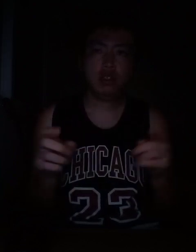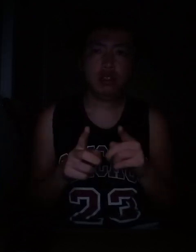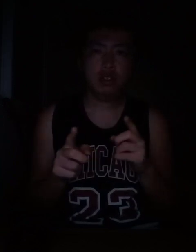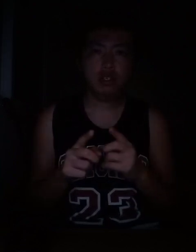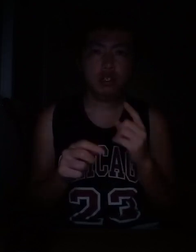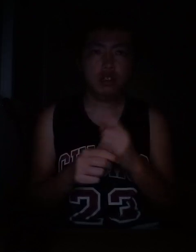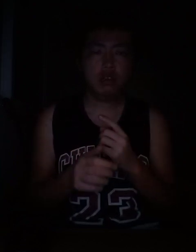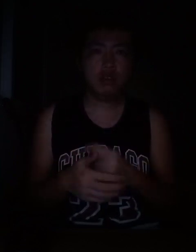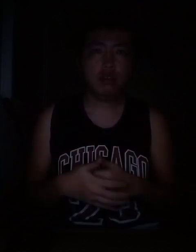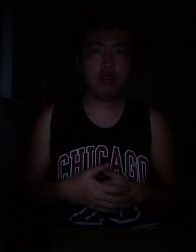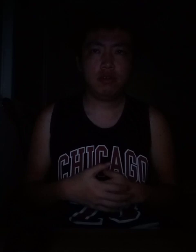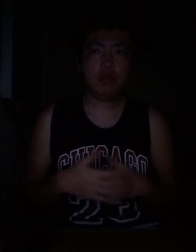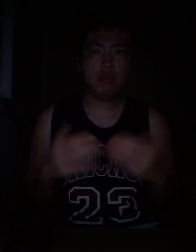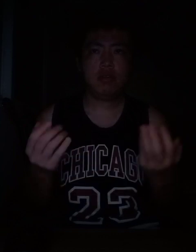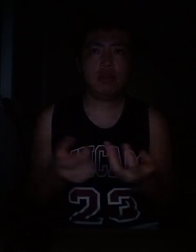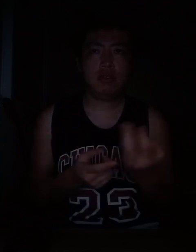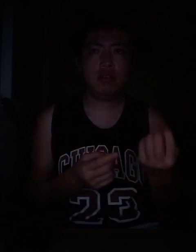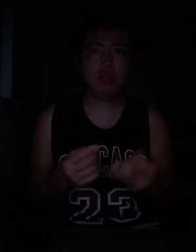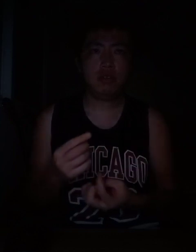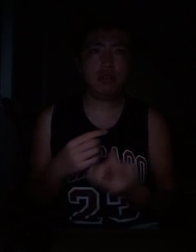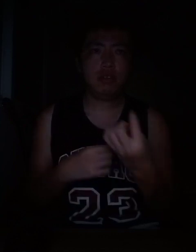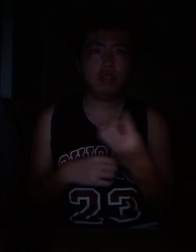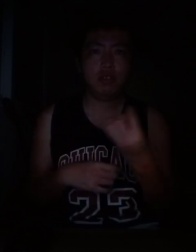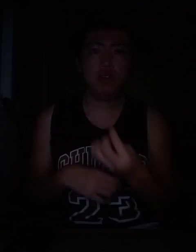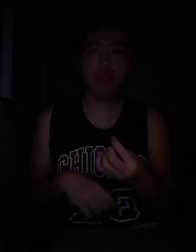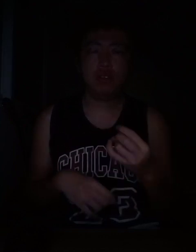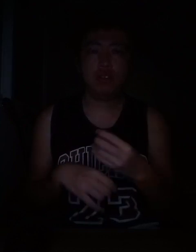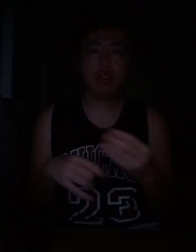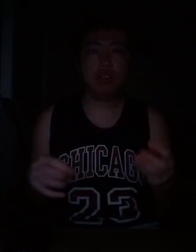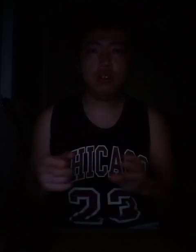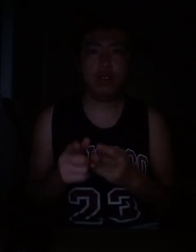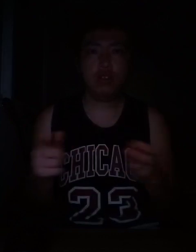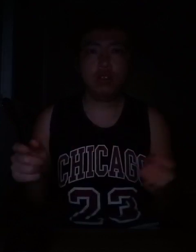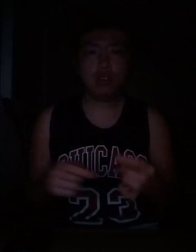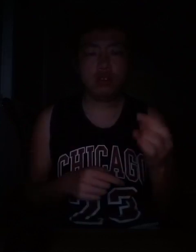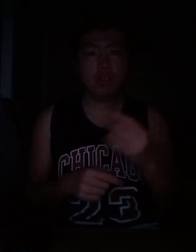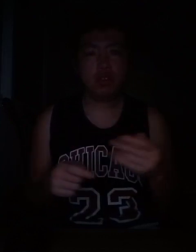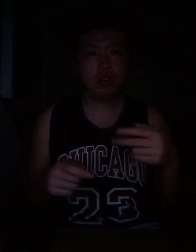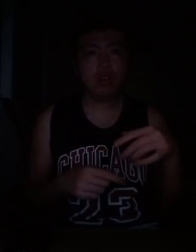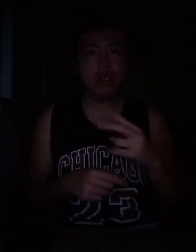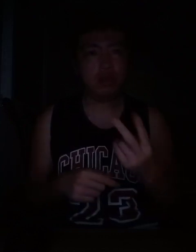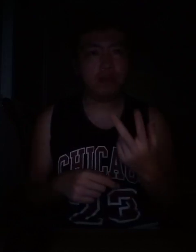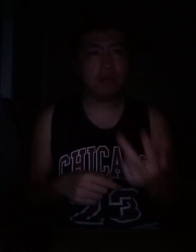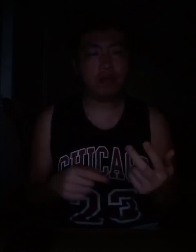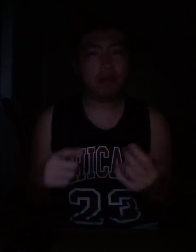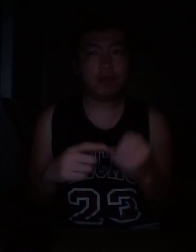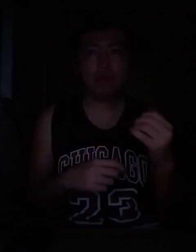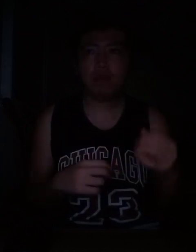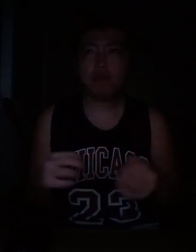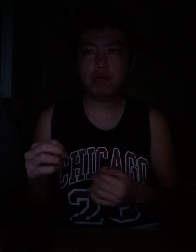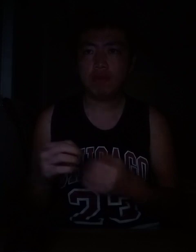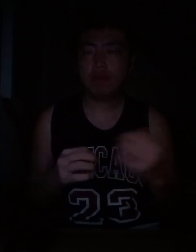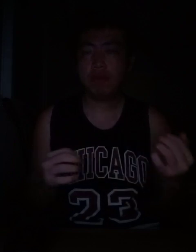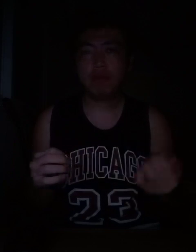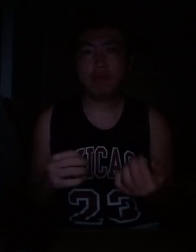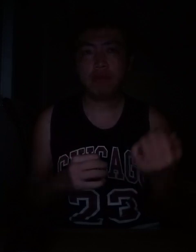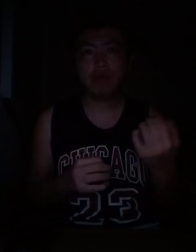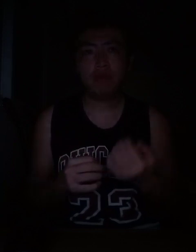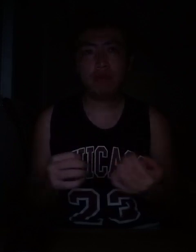나섰습니다. 제주도의회 의회운영제도 개선위원회는 오는 23일 도덕성과 책임성 쇄신 강화